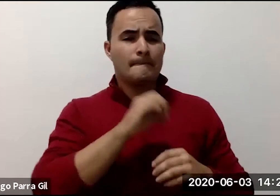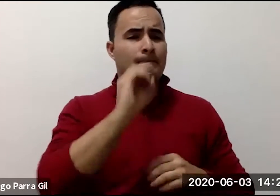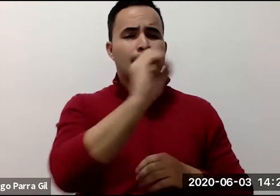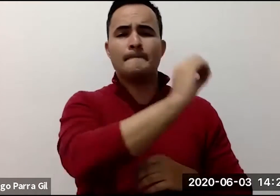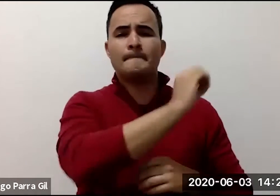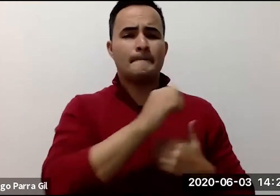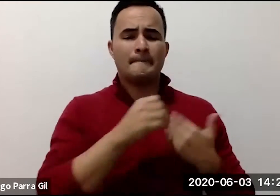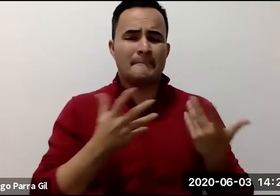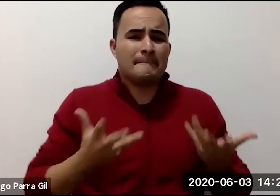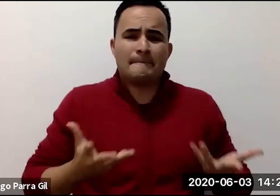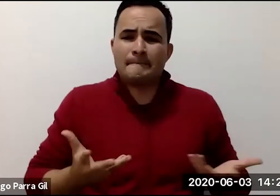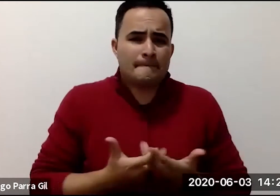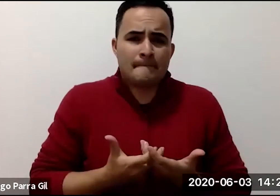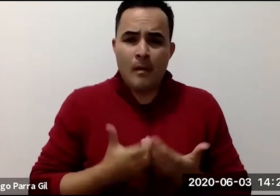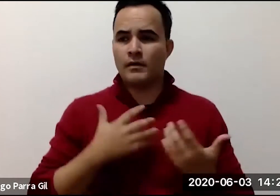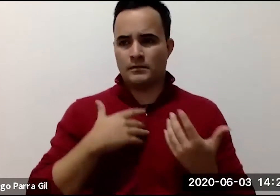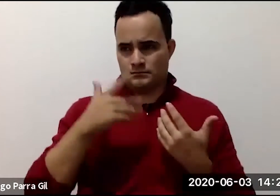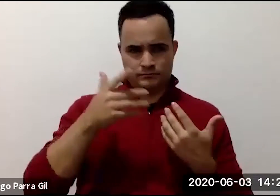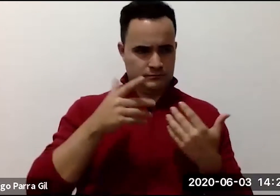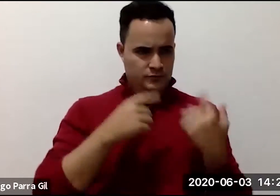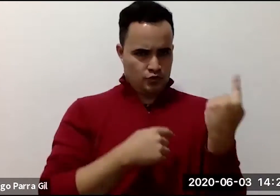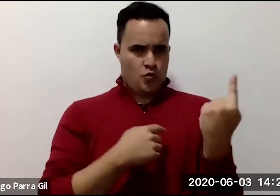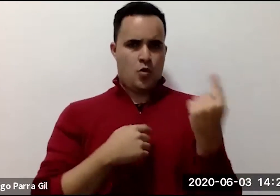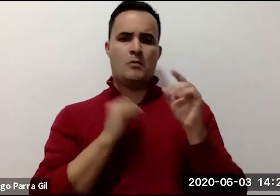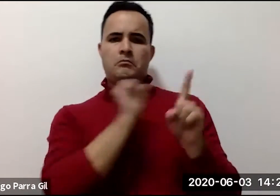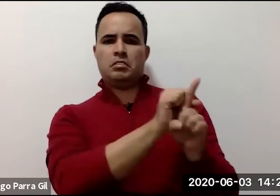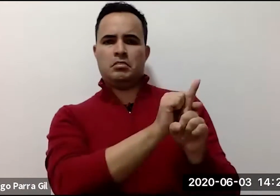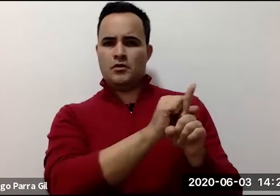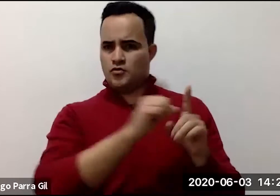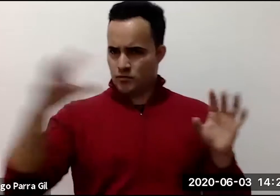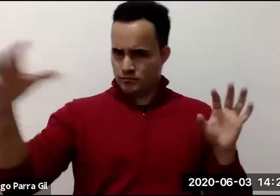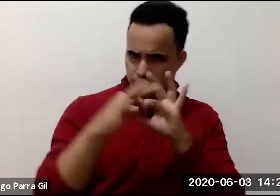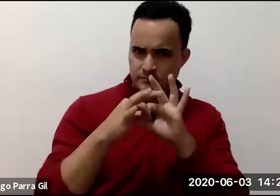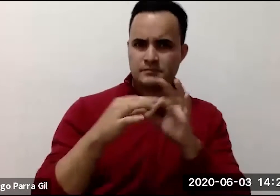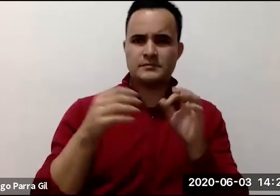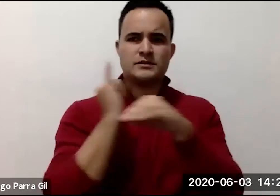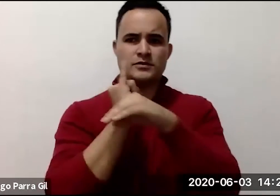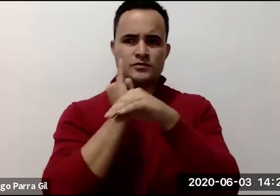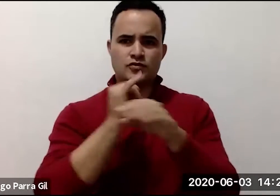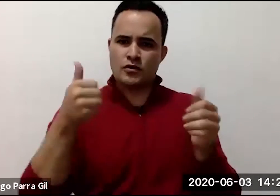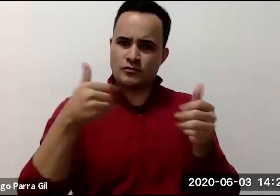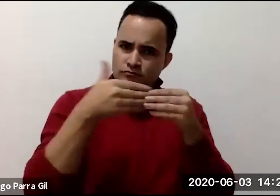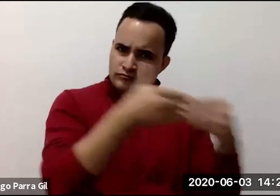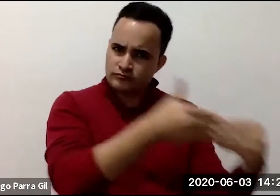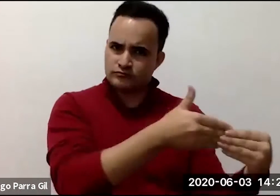sino acompañadas de otras instituciones ya con dichas experiencias.